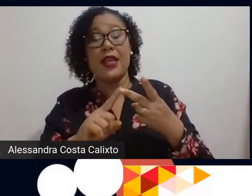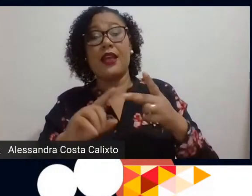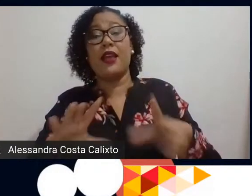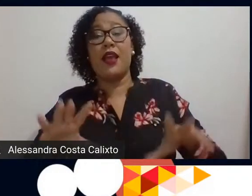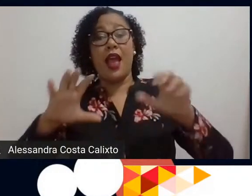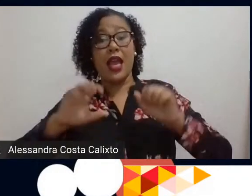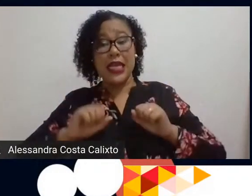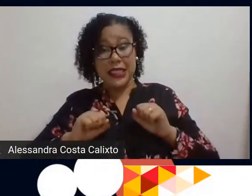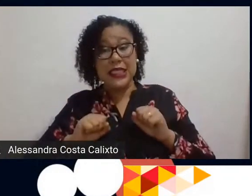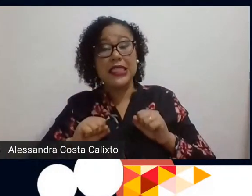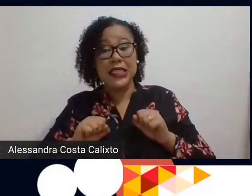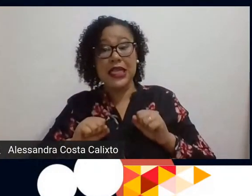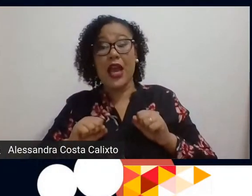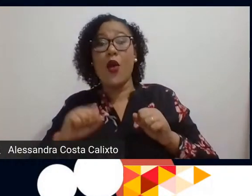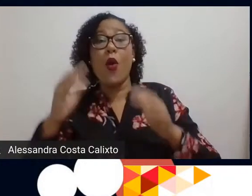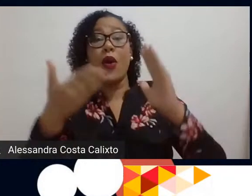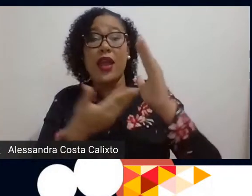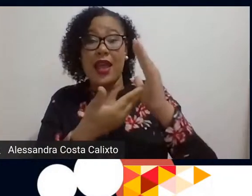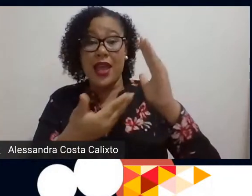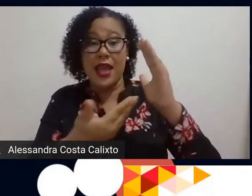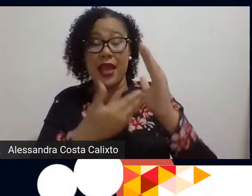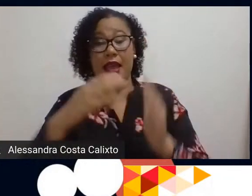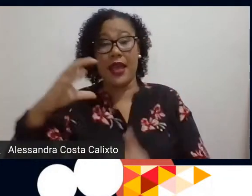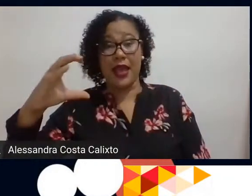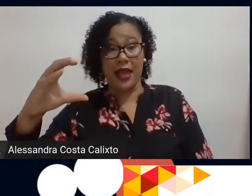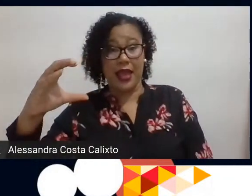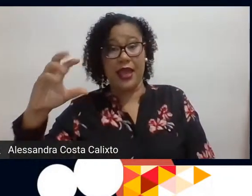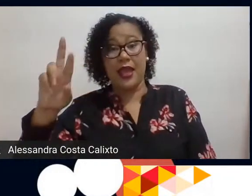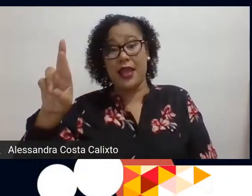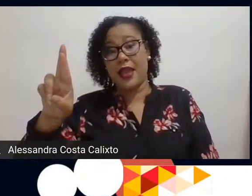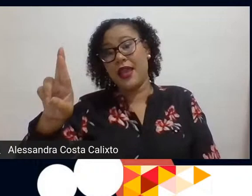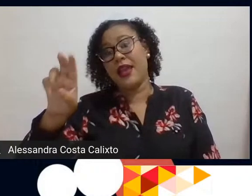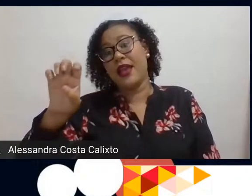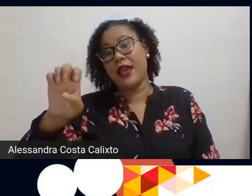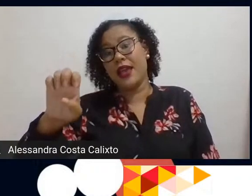Aquisição surda, aquisição